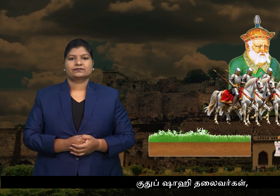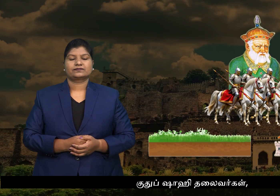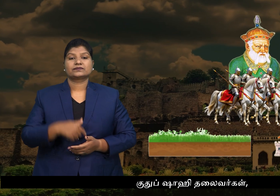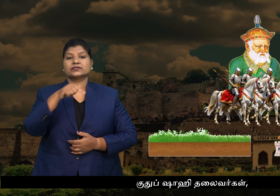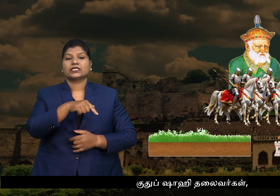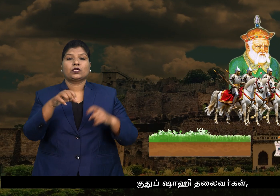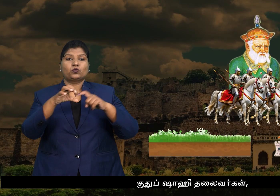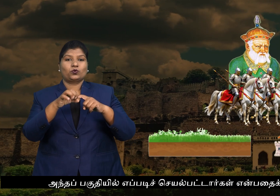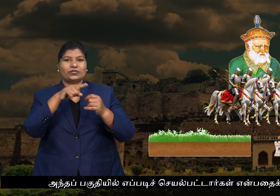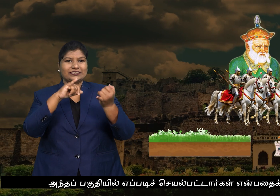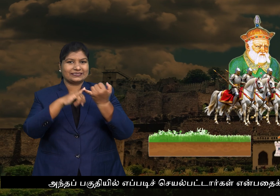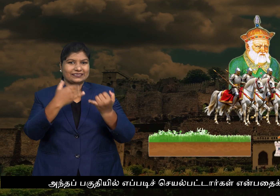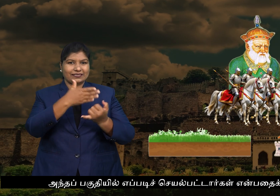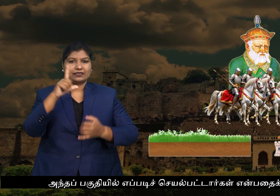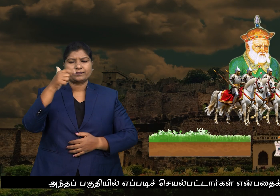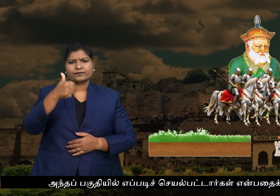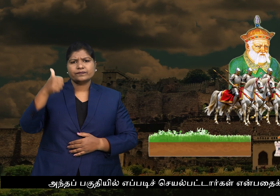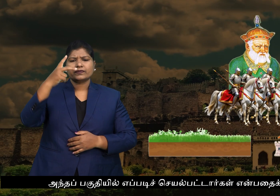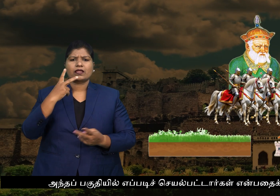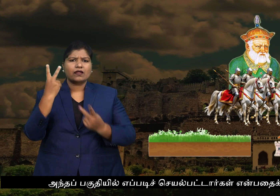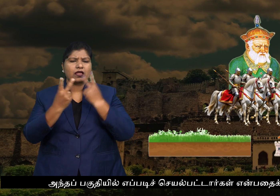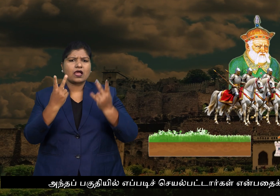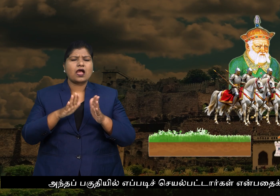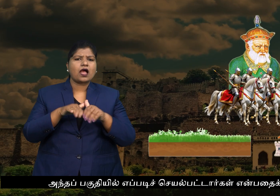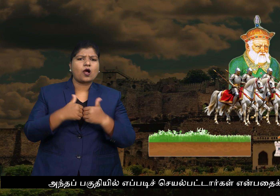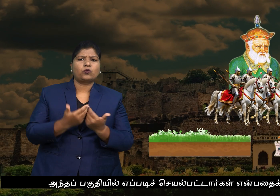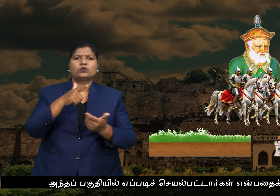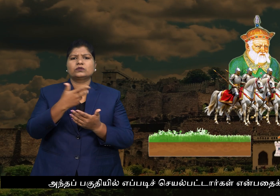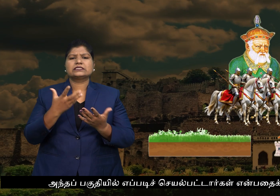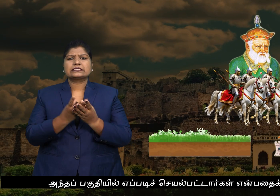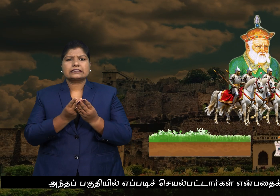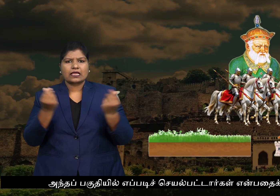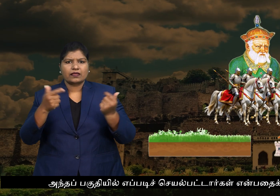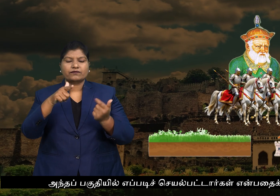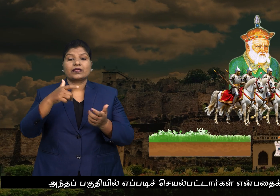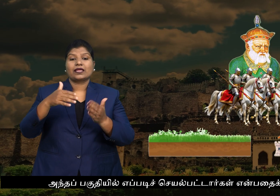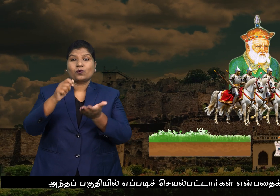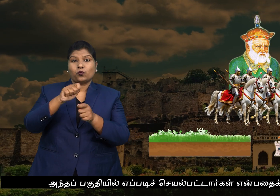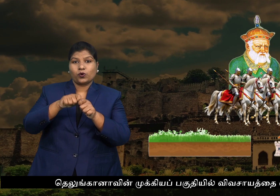குதுப் ஷாஹி தலைவர்கள் அந்த பகுதியில் எப்படி செயல்பட்டார்கள் என்பதை கண்டறிந்து